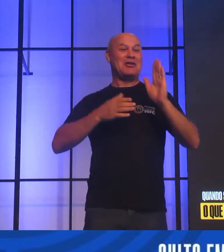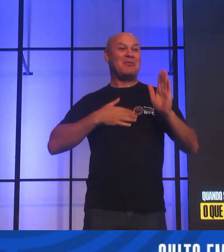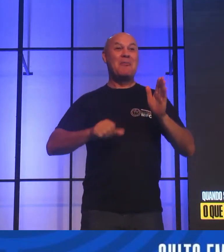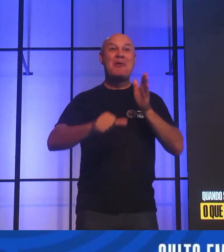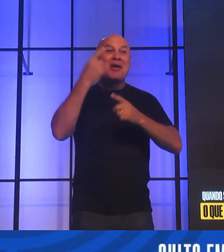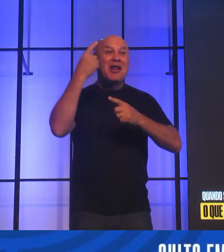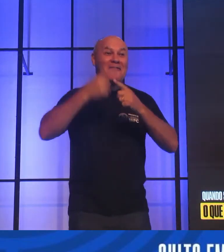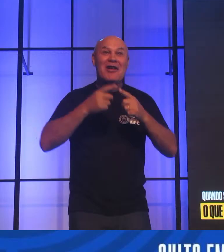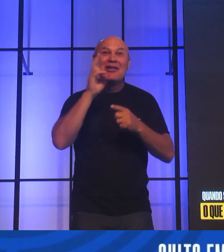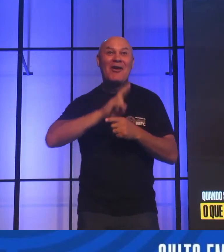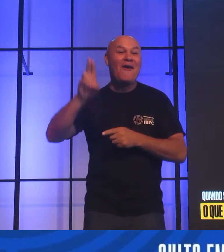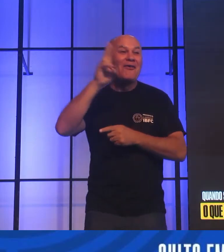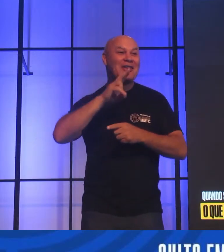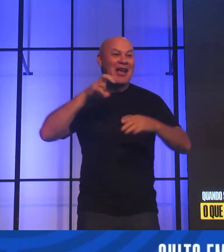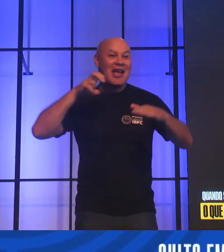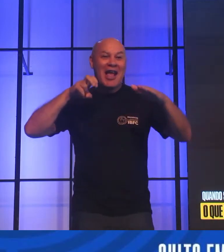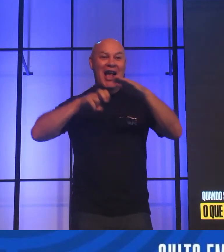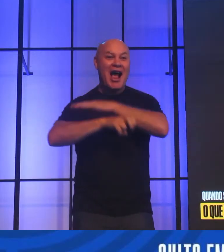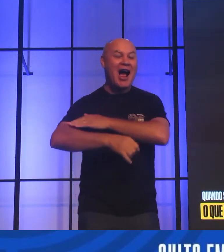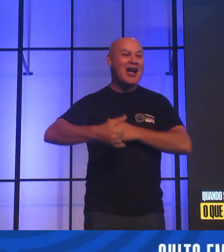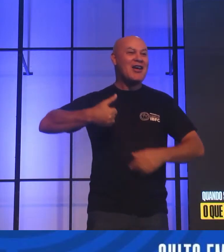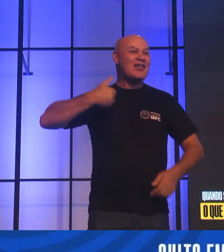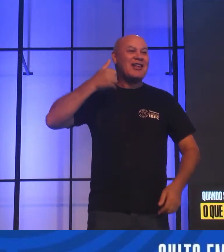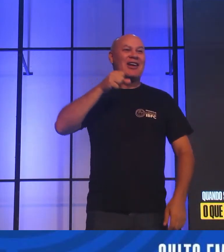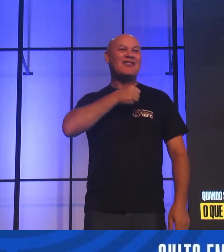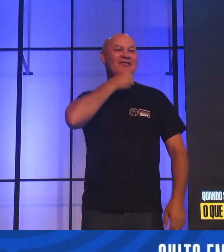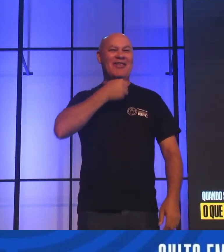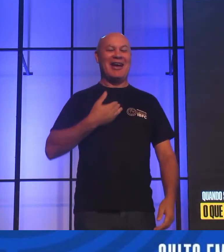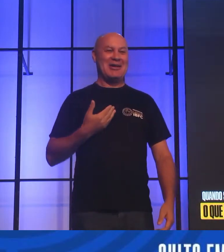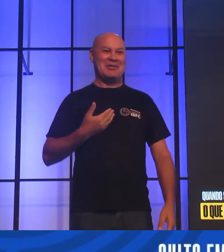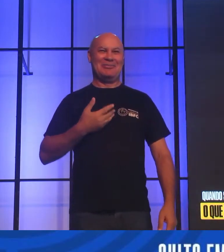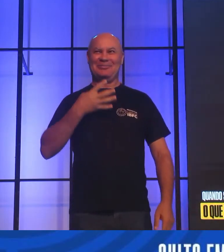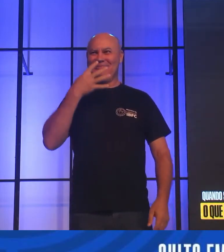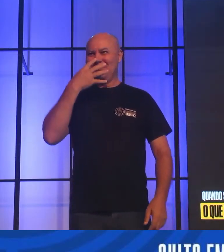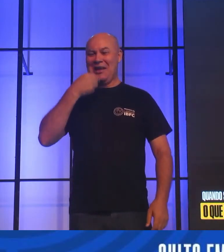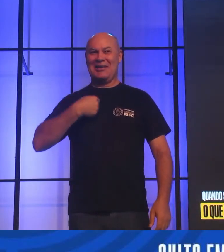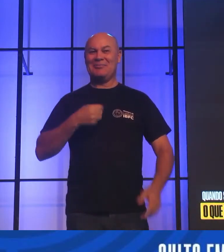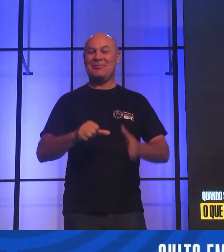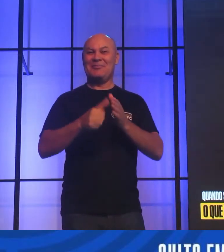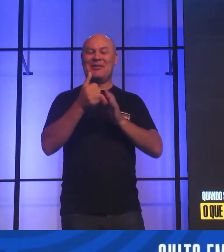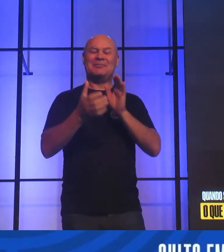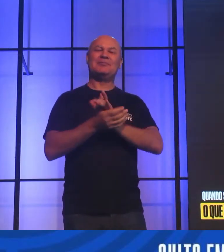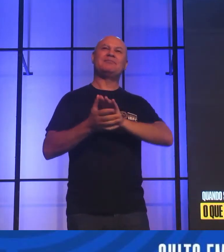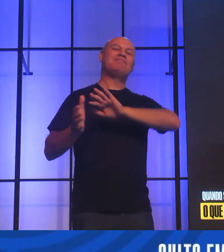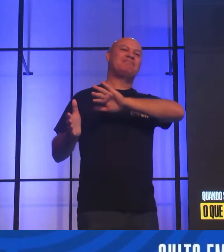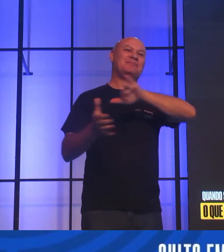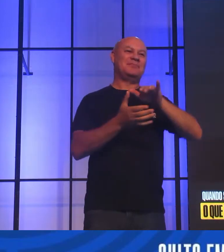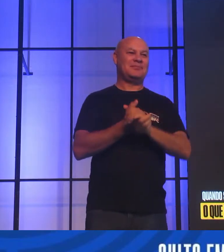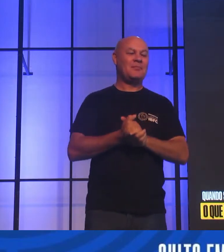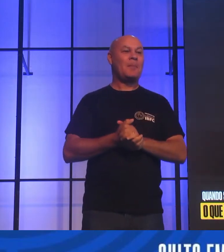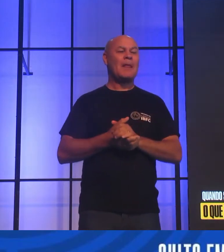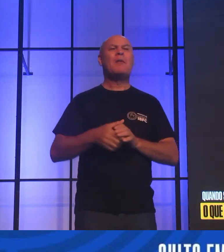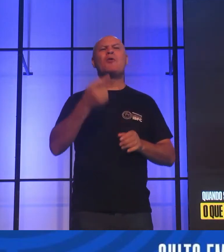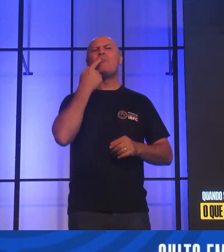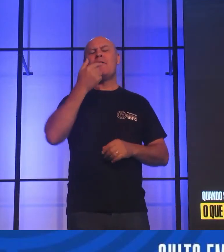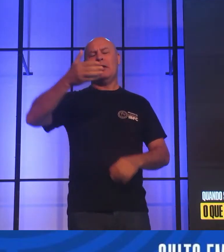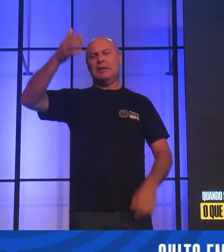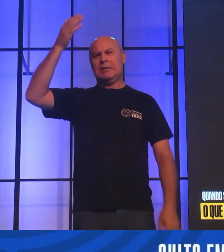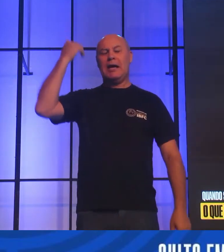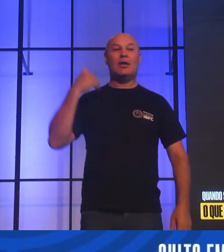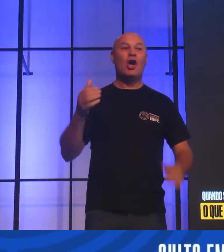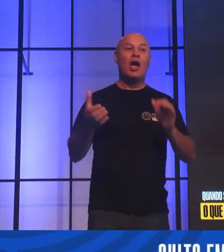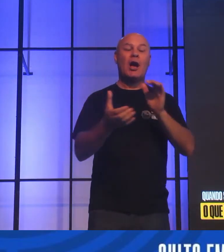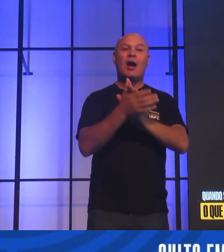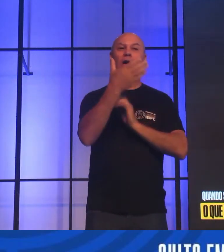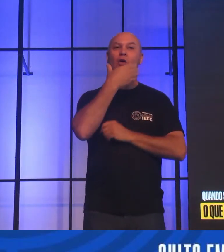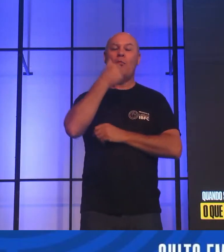vez um casal que você olhava assim, cumprimentava na entrada da igreja. Sabe aquele casalzinho que dá vontade aquele do